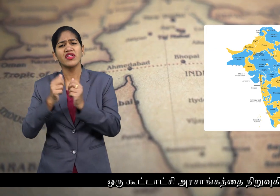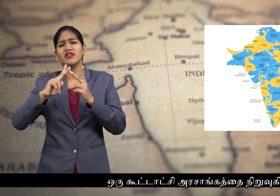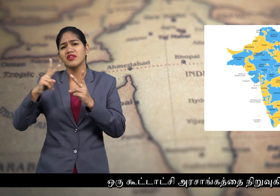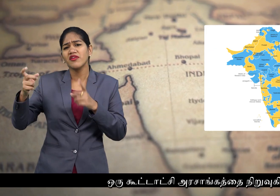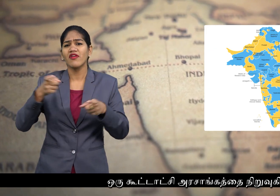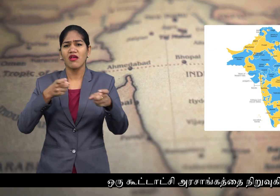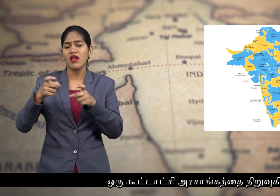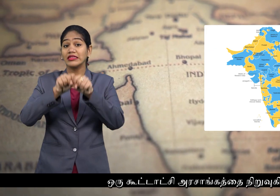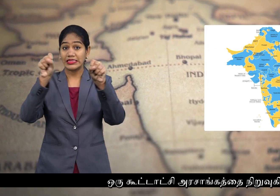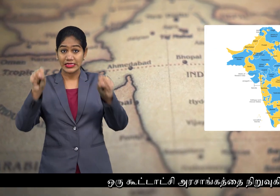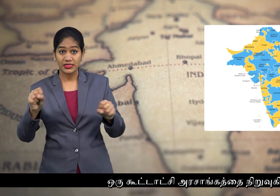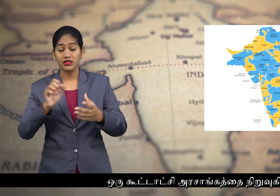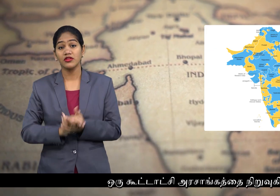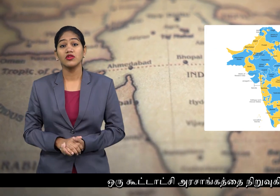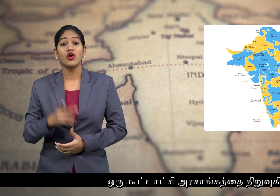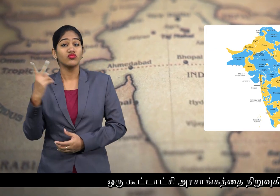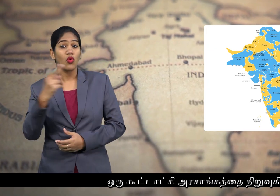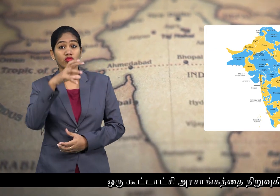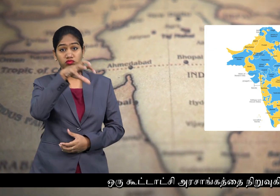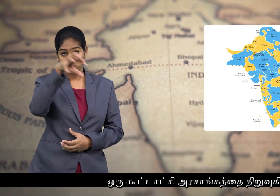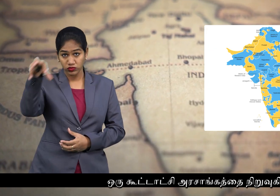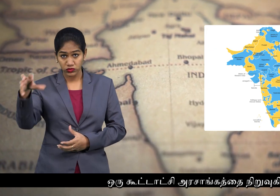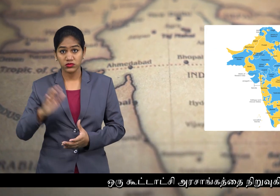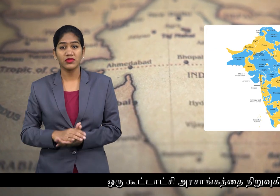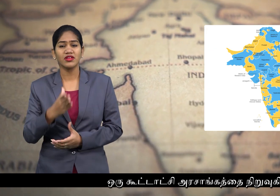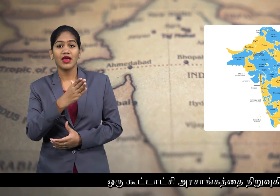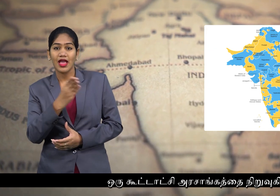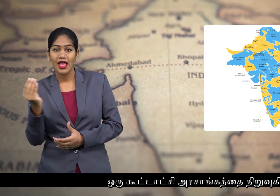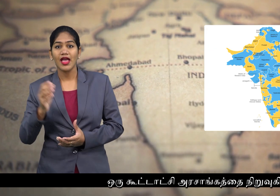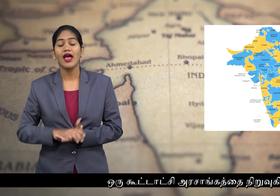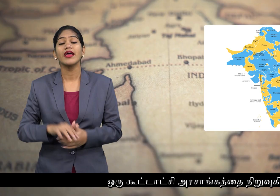ஒரு கூட்டாட்சி அரசாங்கத்தை நிறுவுகிறது.